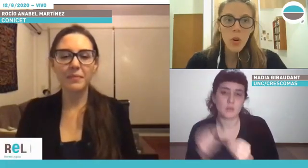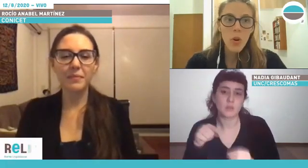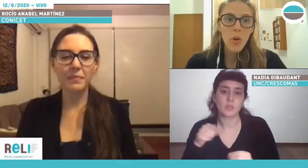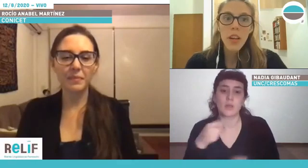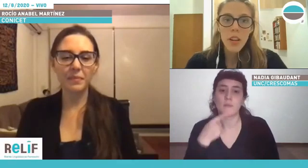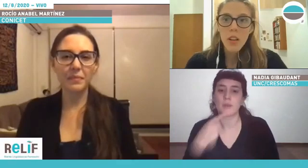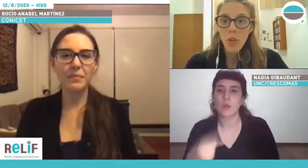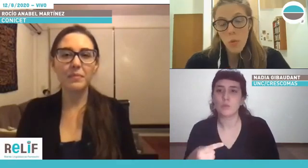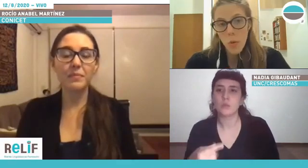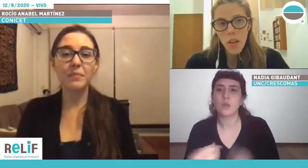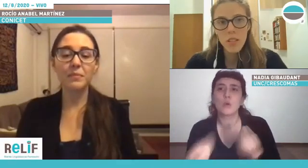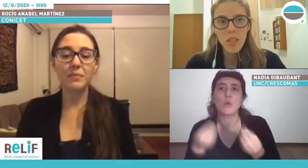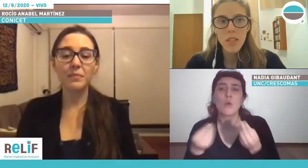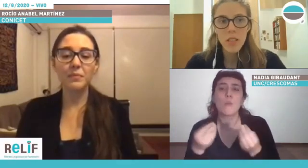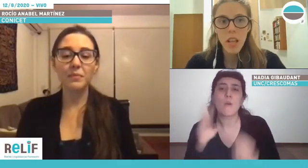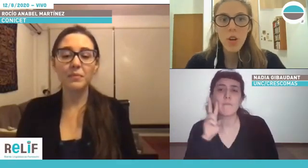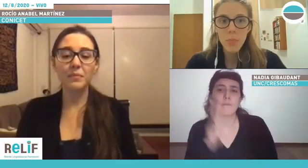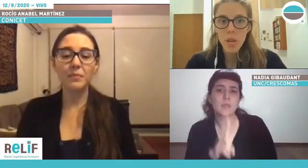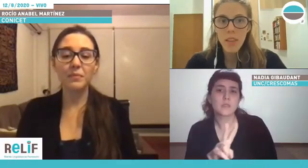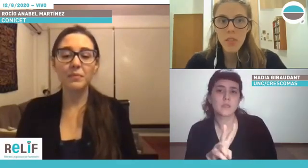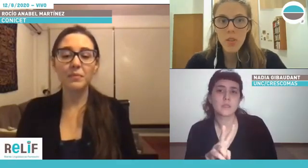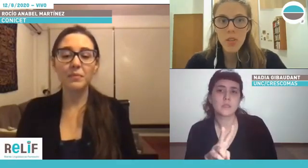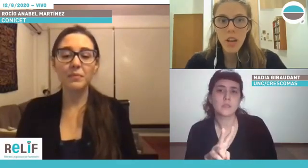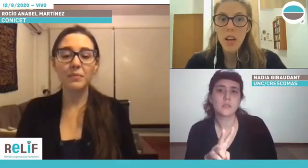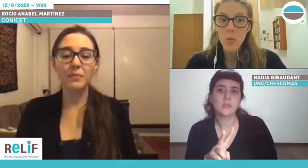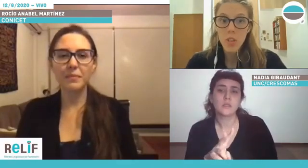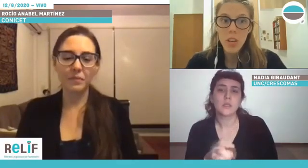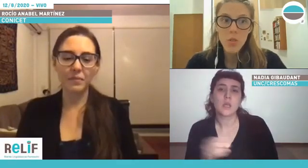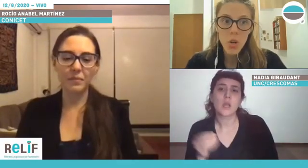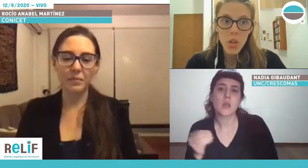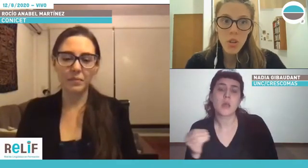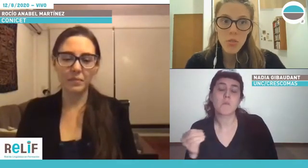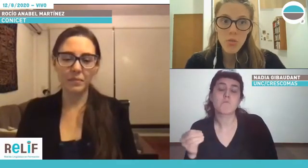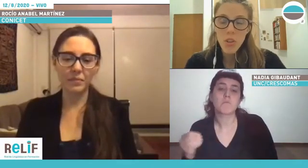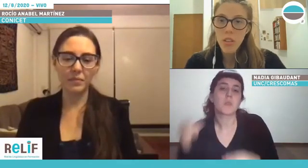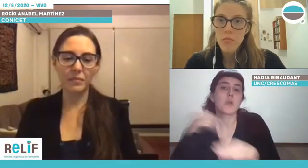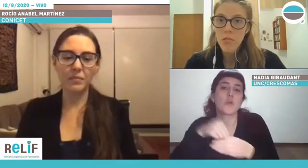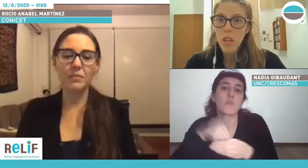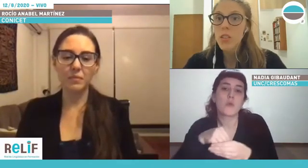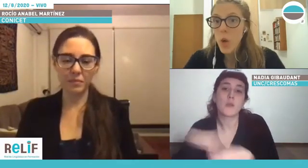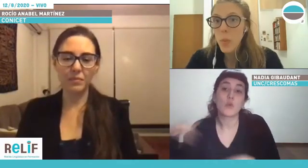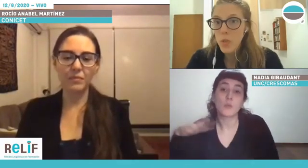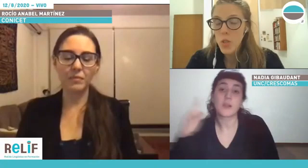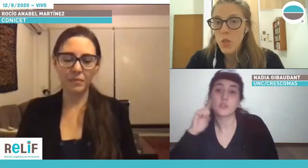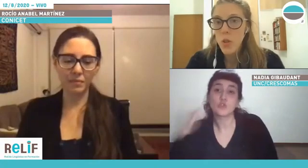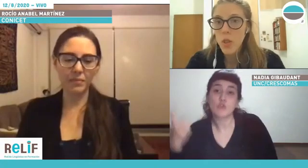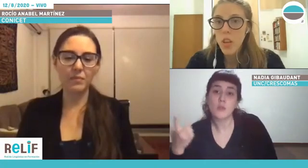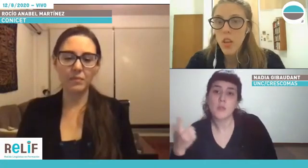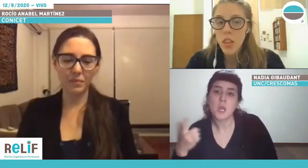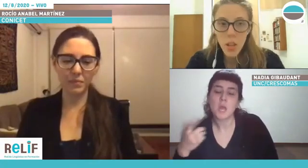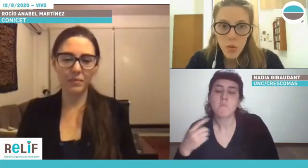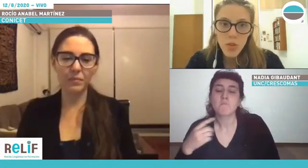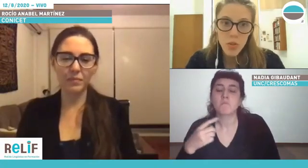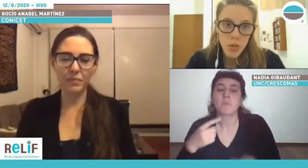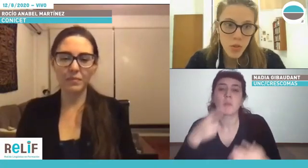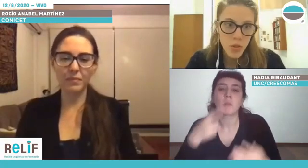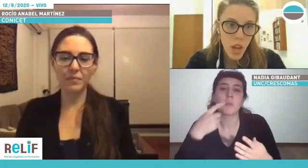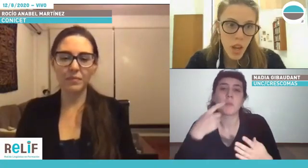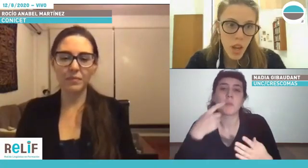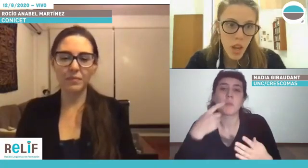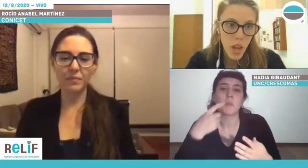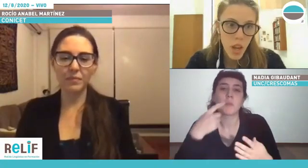bueno, ¿cómo ves que se está incorporando a la comunidad de sordos en distintos procesos de